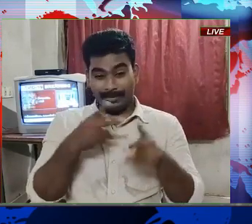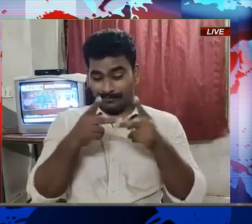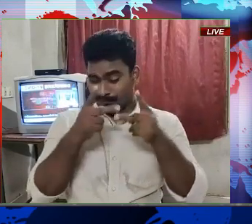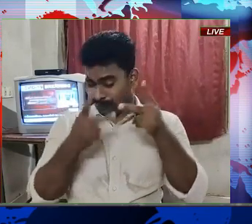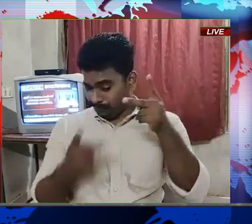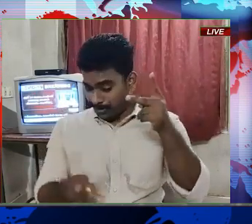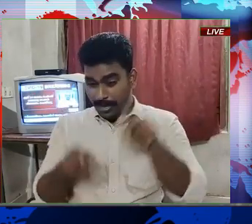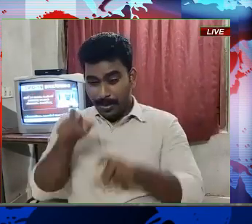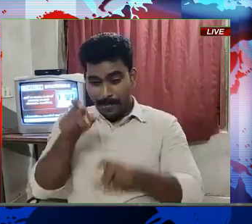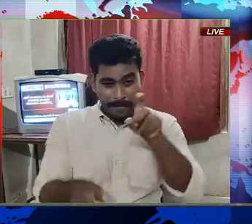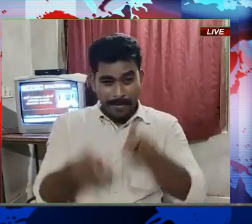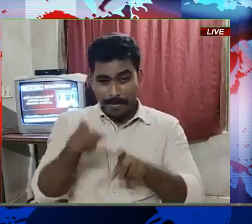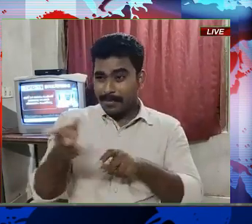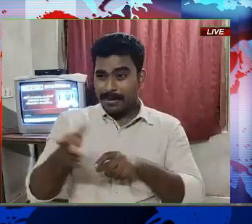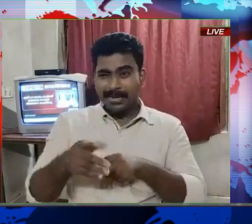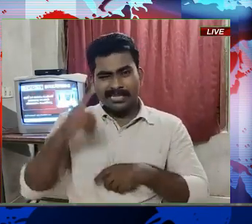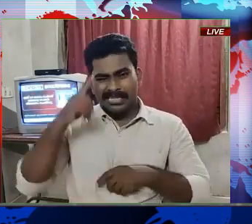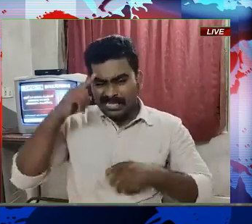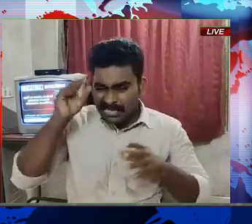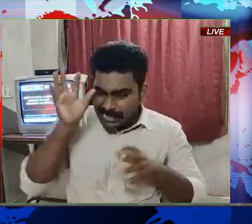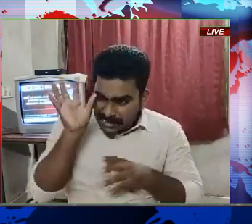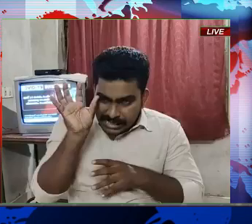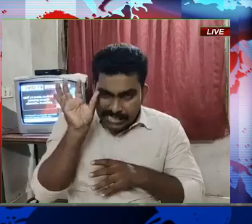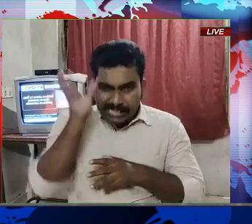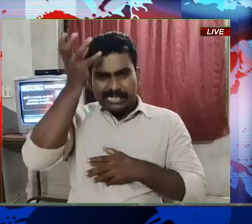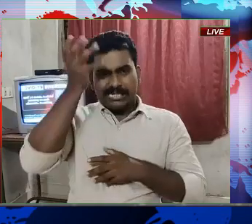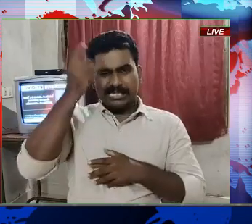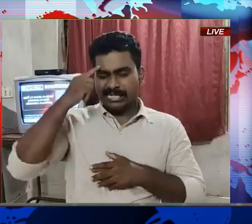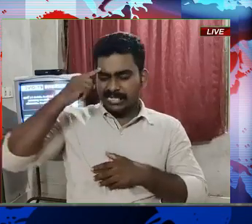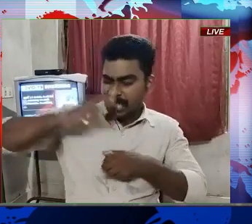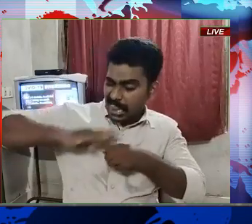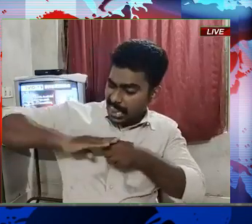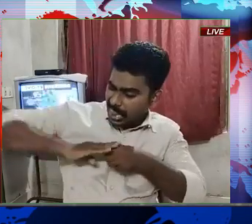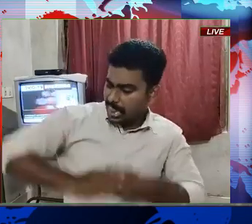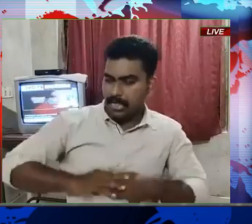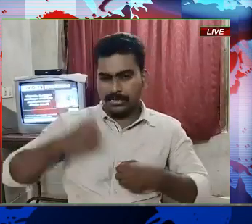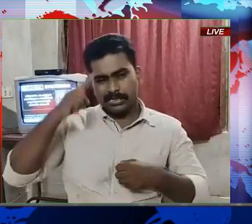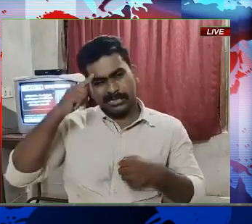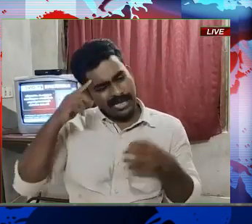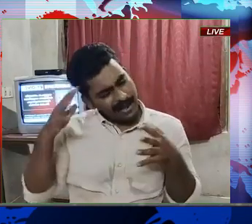പല പ്രദേശങ്ങളിലും തയ്യാറായതായി വാർത്തകൾ വരുന്നുണ്ട്.